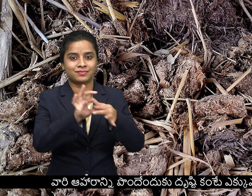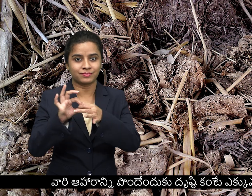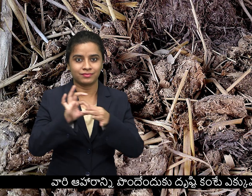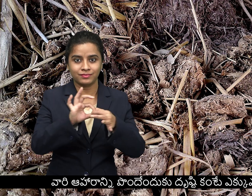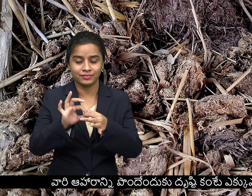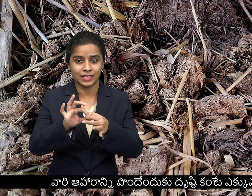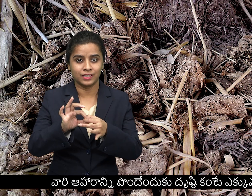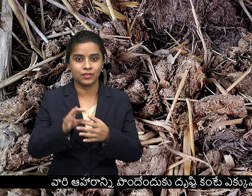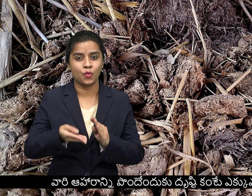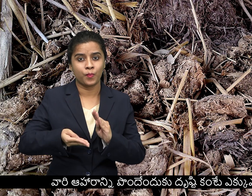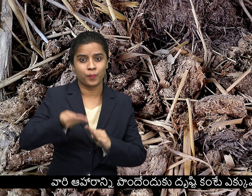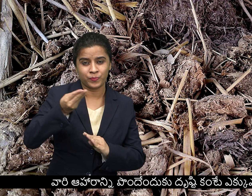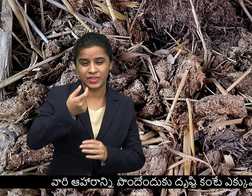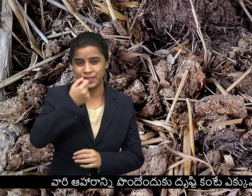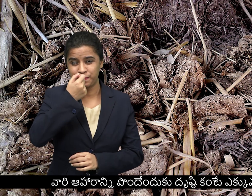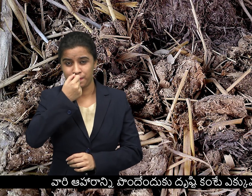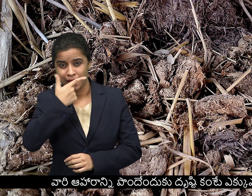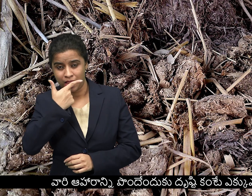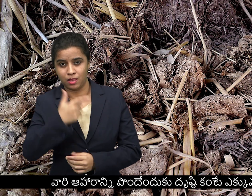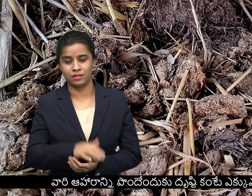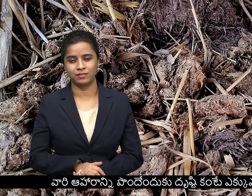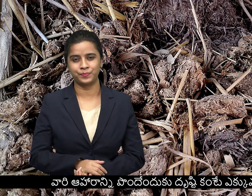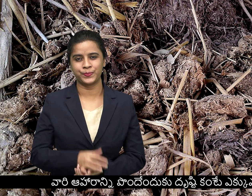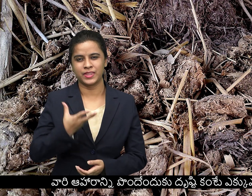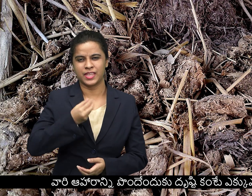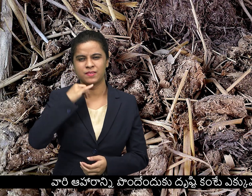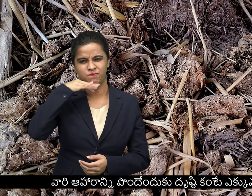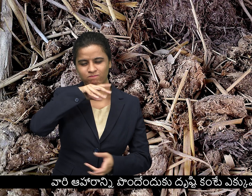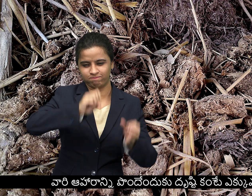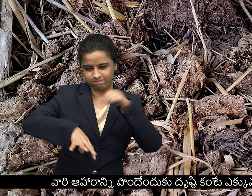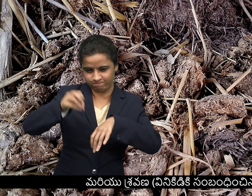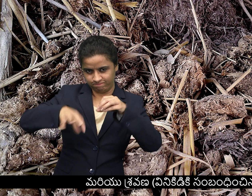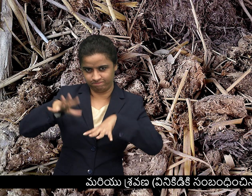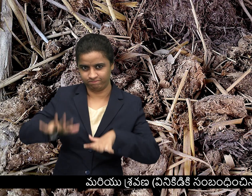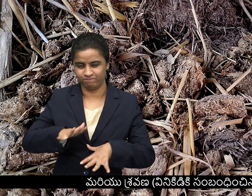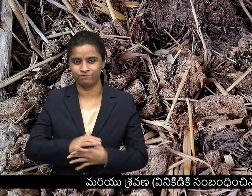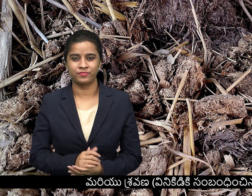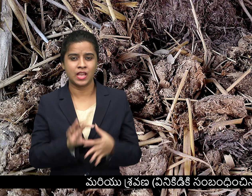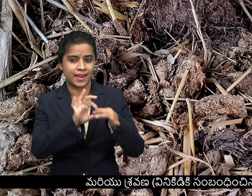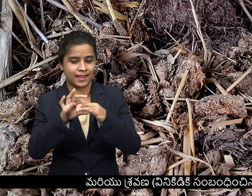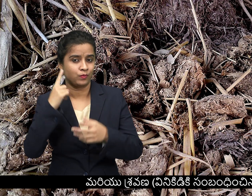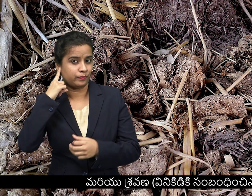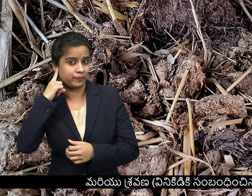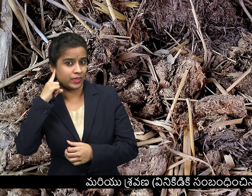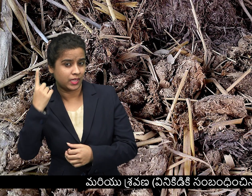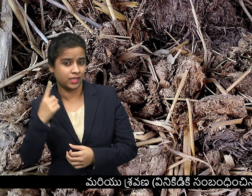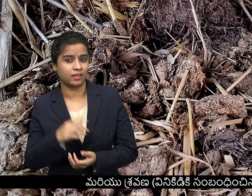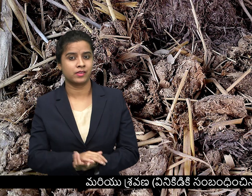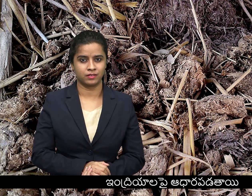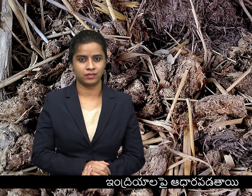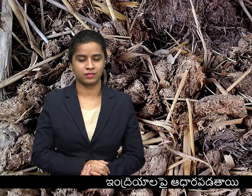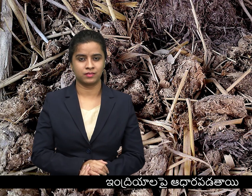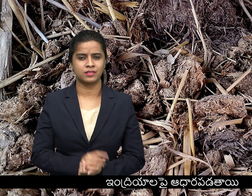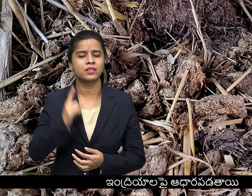వారి ఆహారాన్ని పొందేందుకు దృష్టి కంటే ఎక్కువగా వాసన మరియు శ్రవణ, వినికిడికి